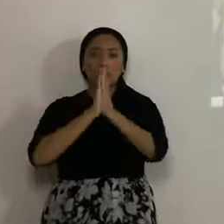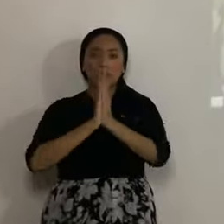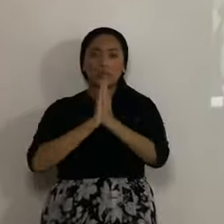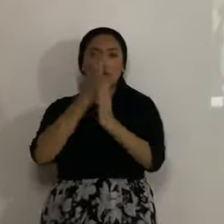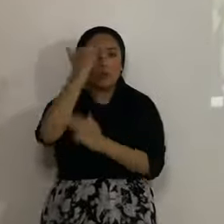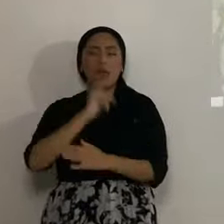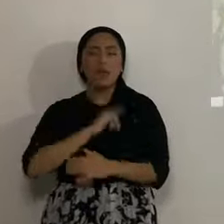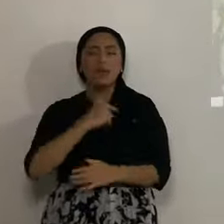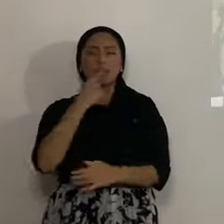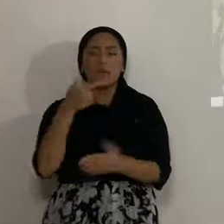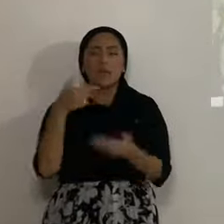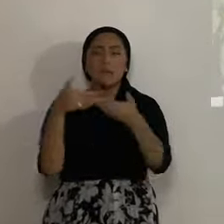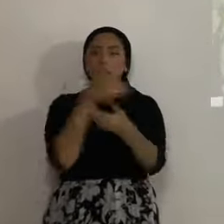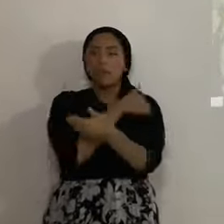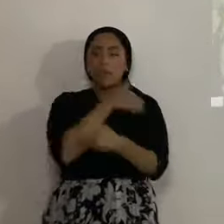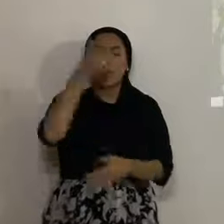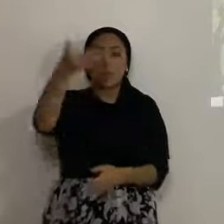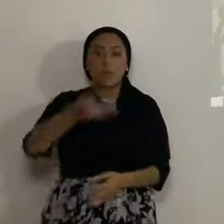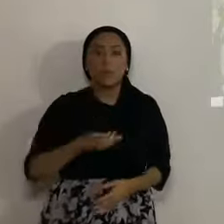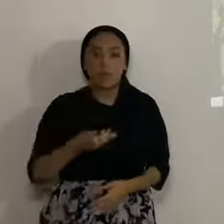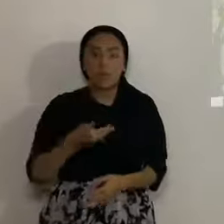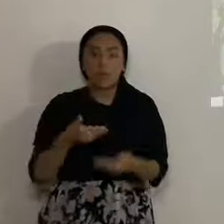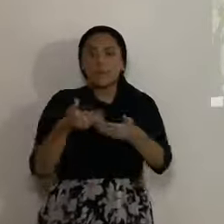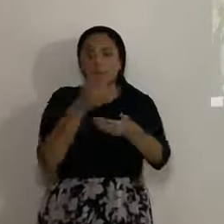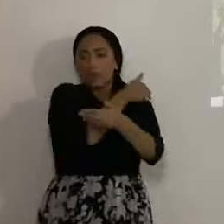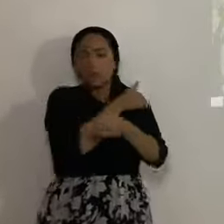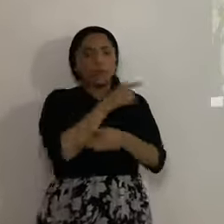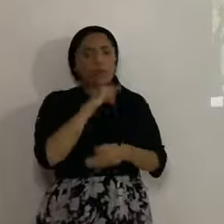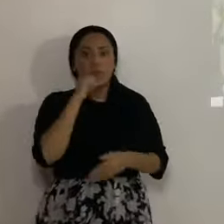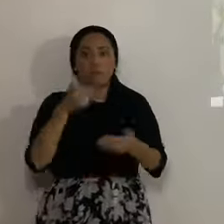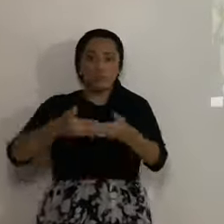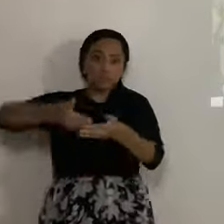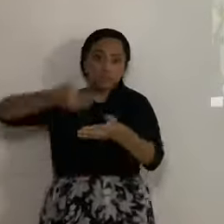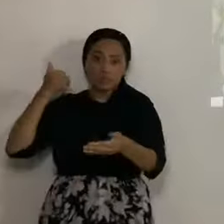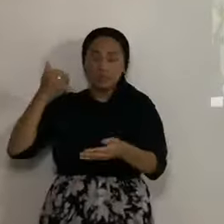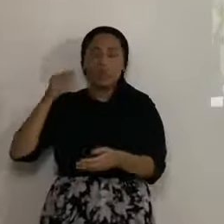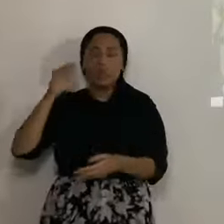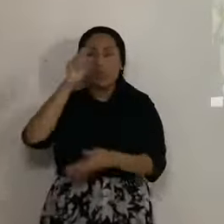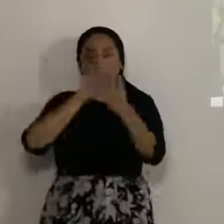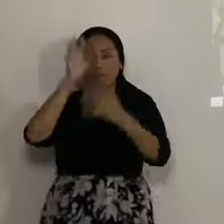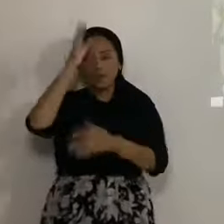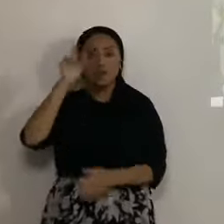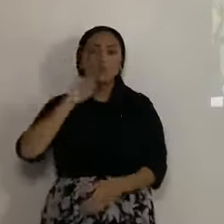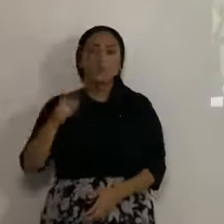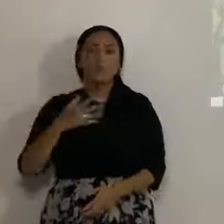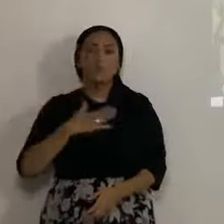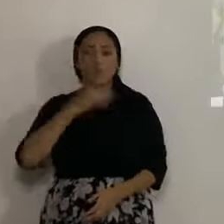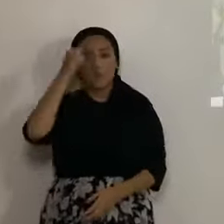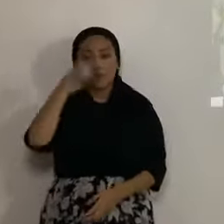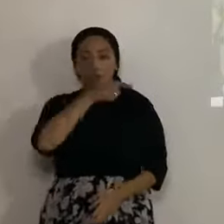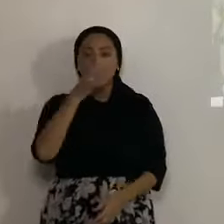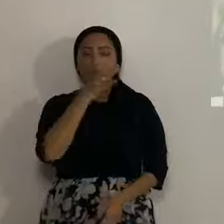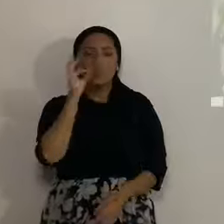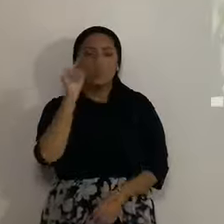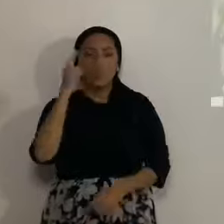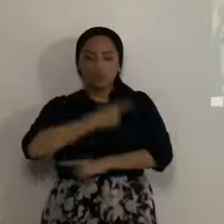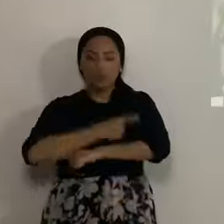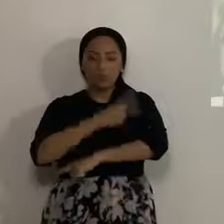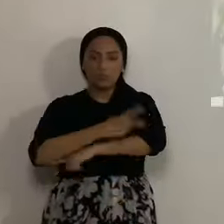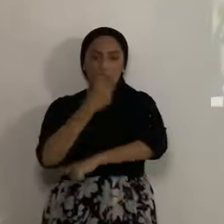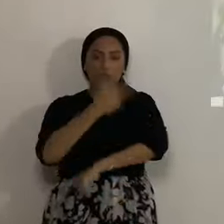pero por qué lo dije antes, la invitación como que está muy adelantada, no, no está muy adelantada, así me lo mandó el Eterno, para que ayunes una o dos o tres